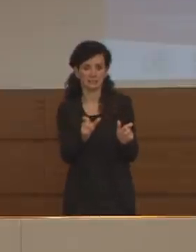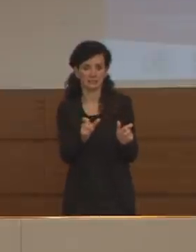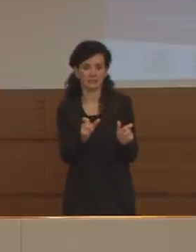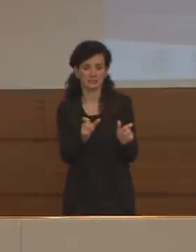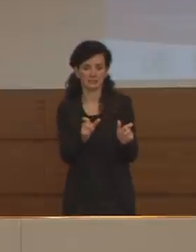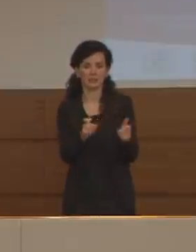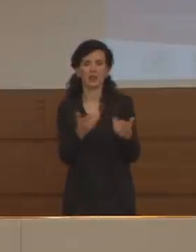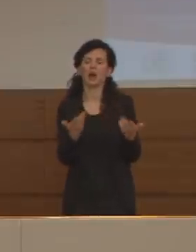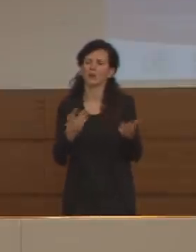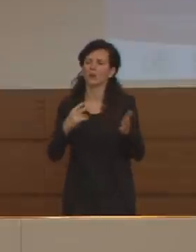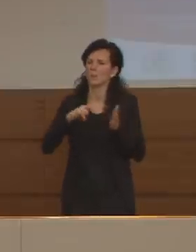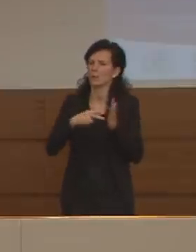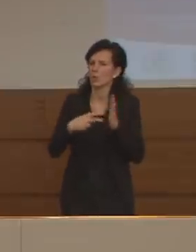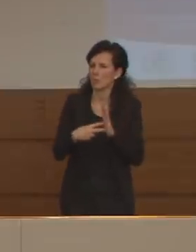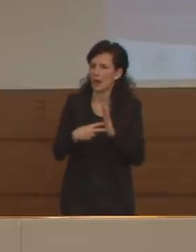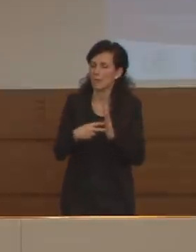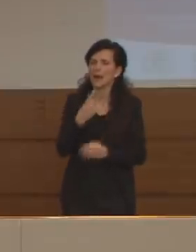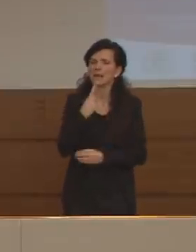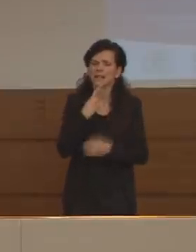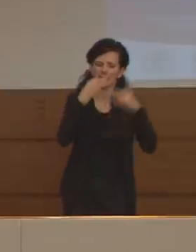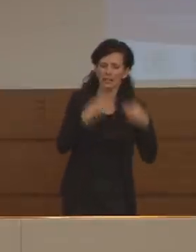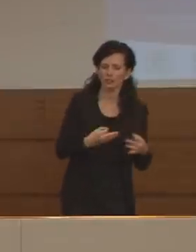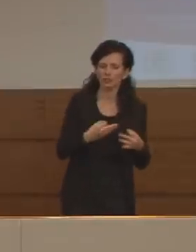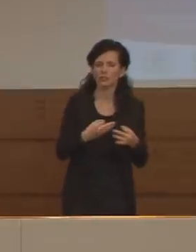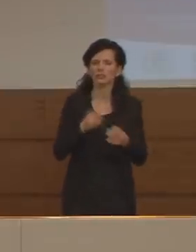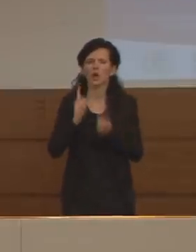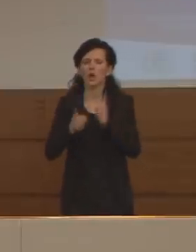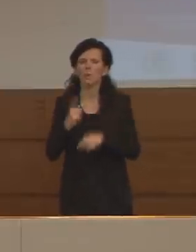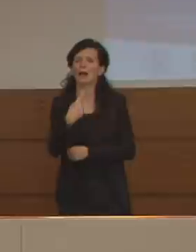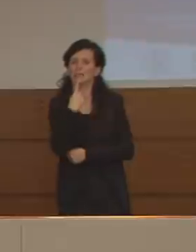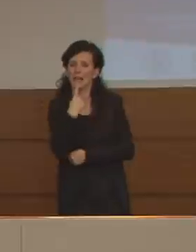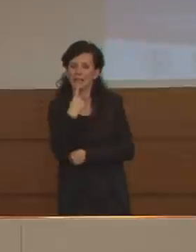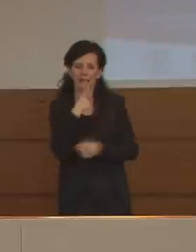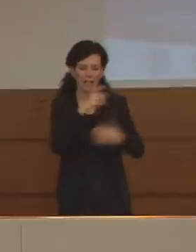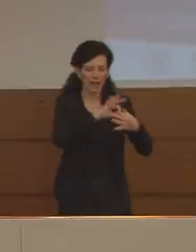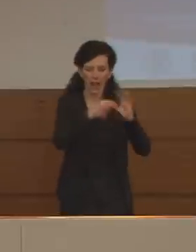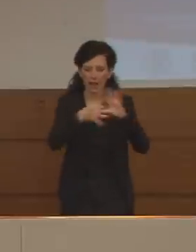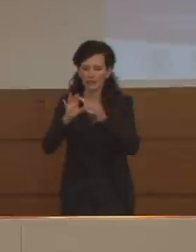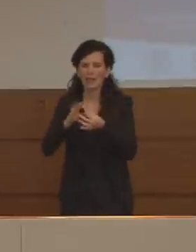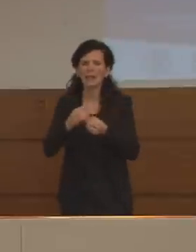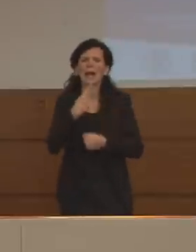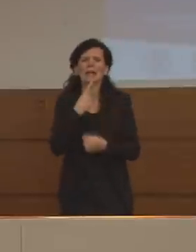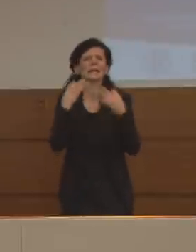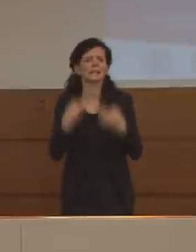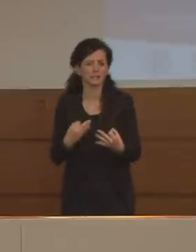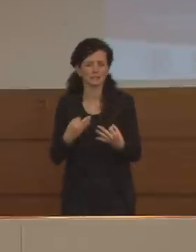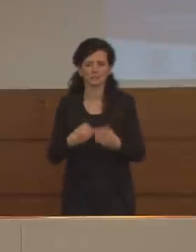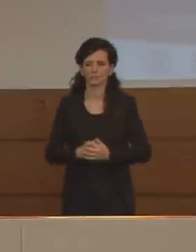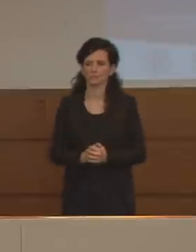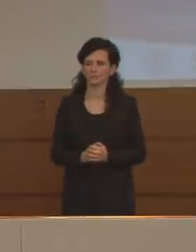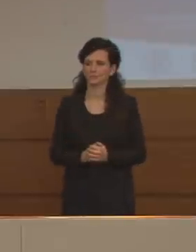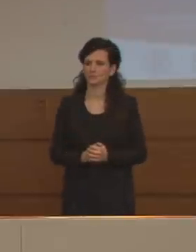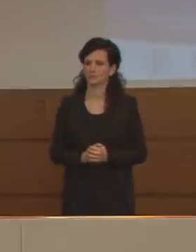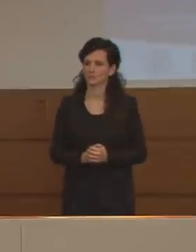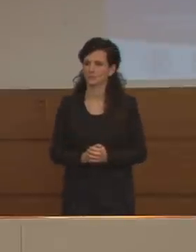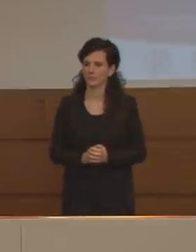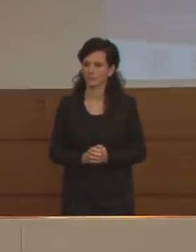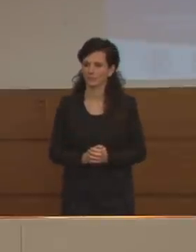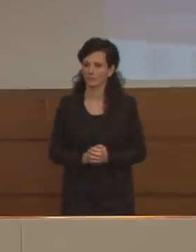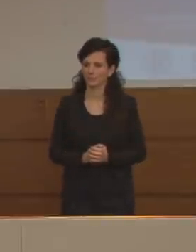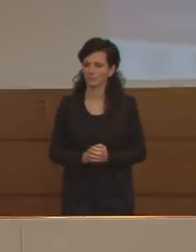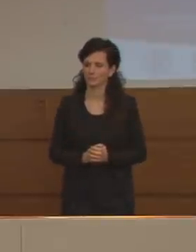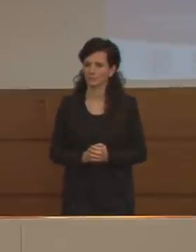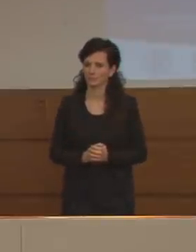il problema di fondo è chi decide e chi comanda la famosa catena di comando grazie allora io credo di